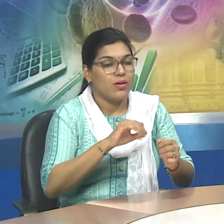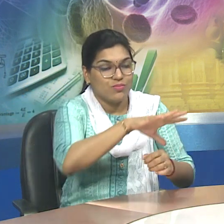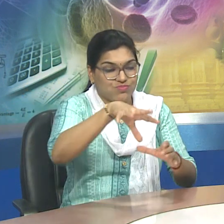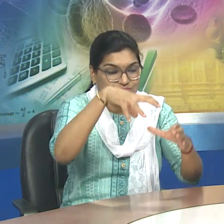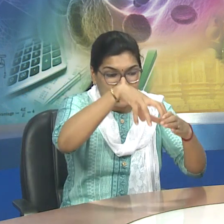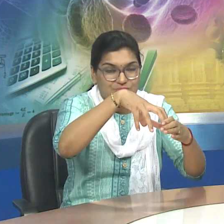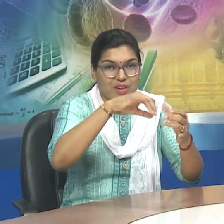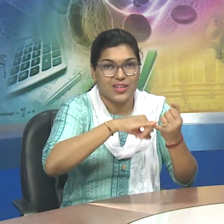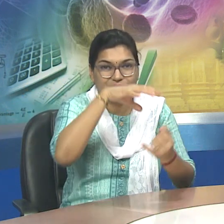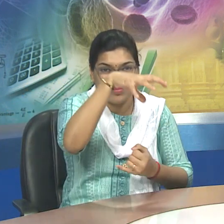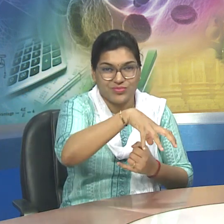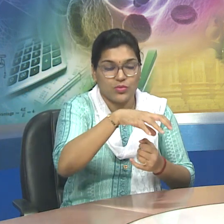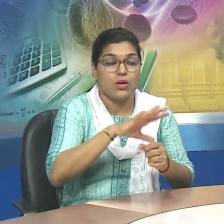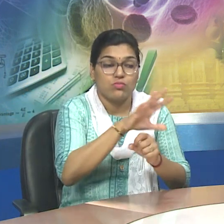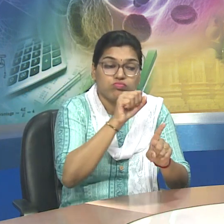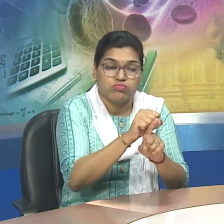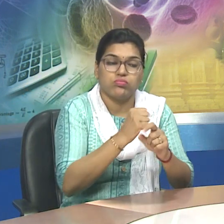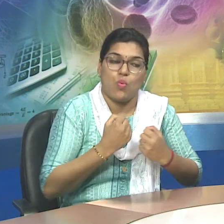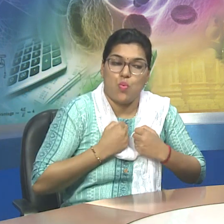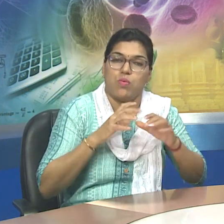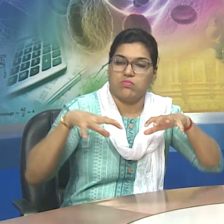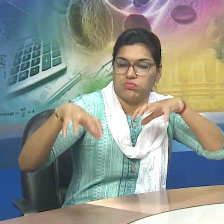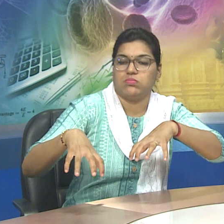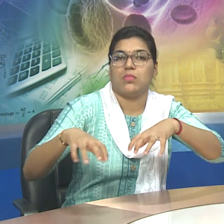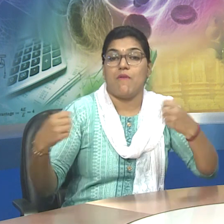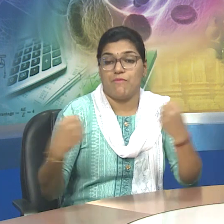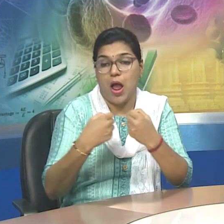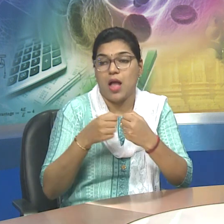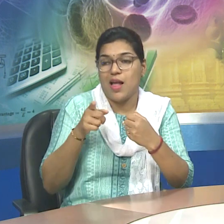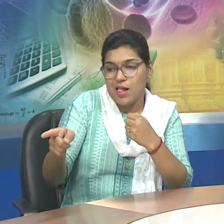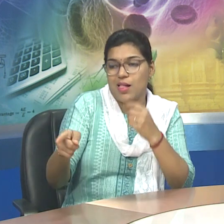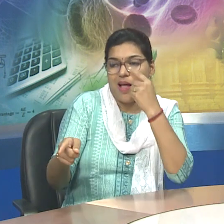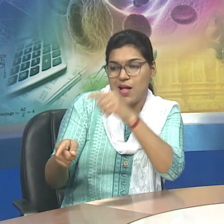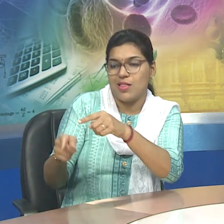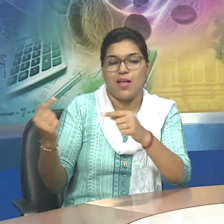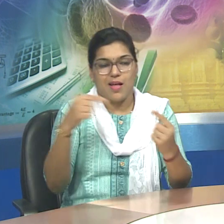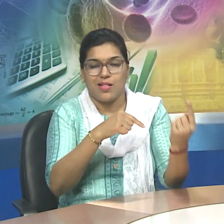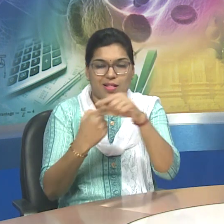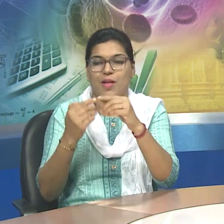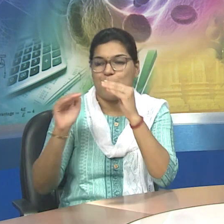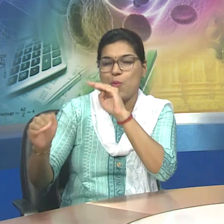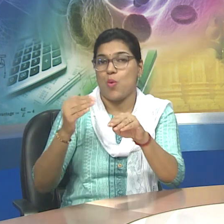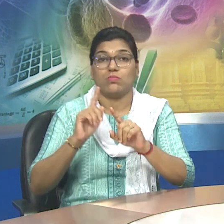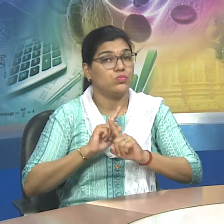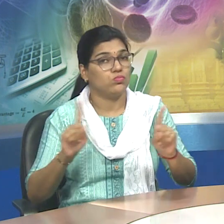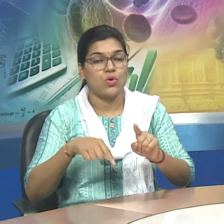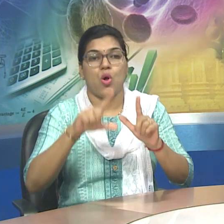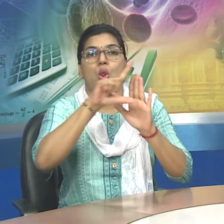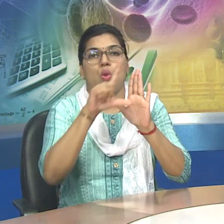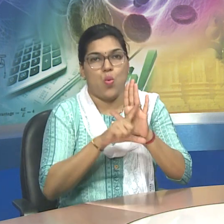आप उनकी बातों को भी मानेंगे, उनको भी आप वही समान रूप से आदर देंगे जितना आपके